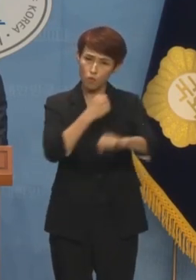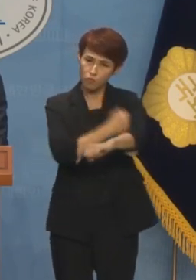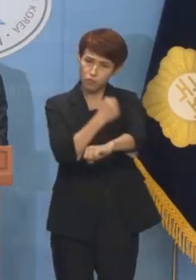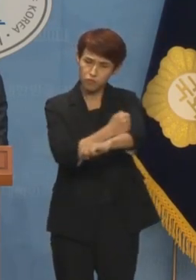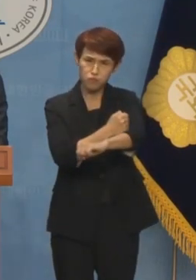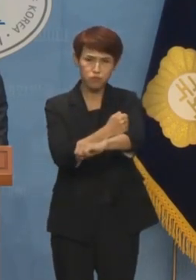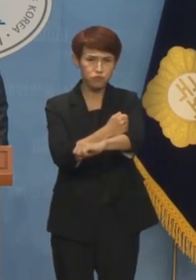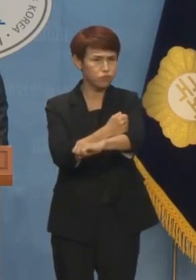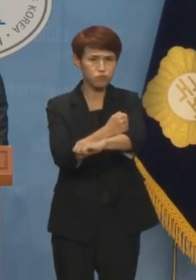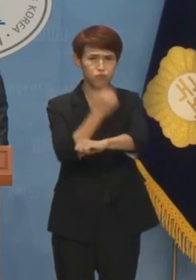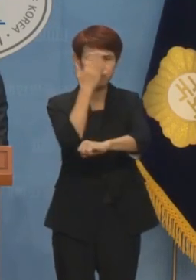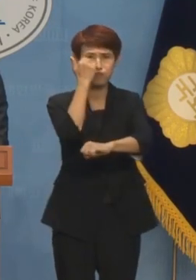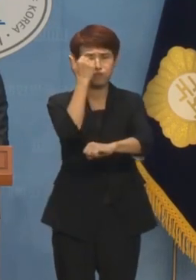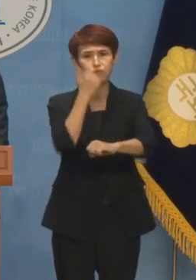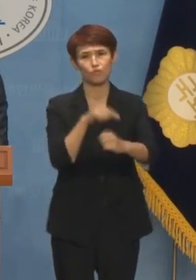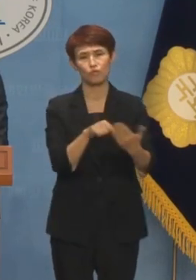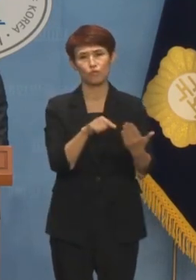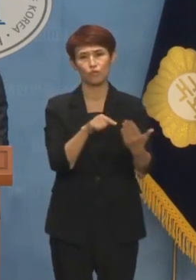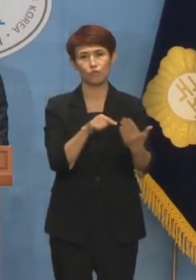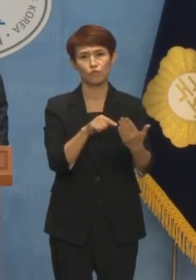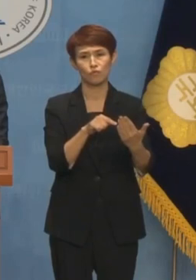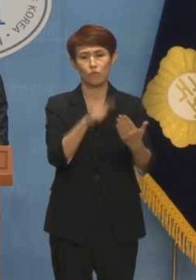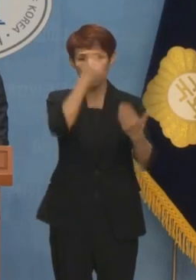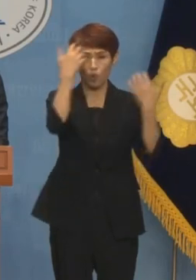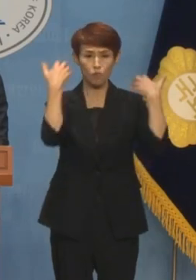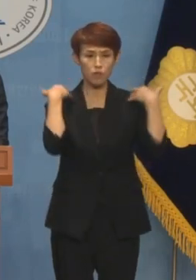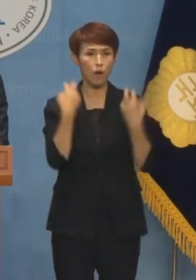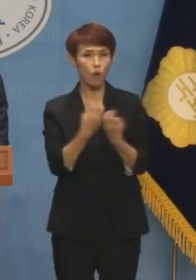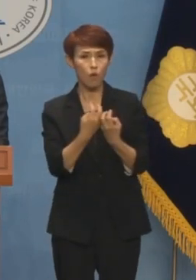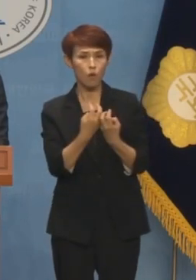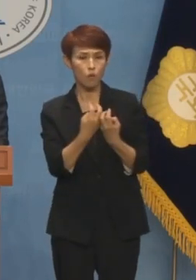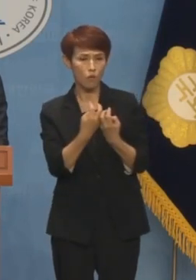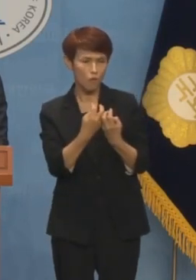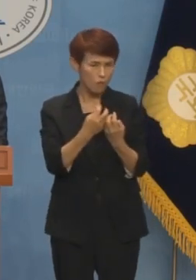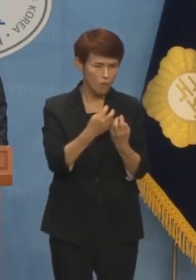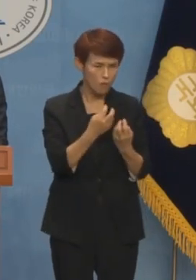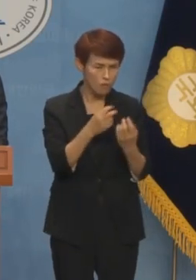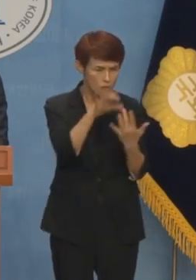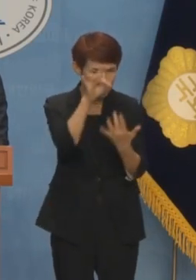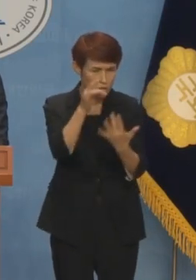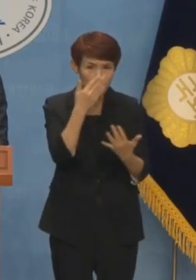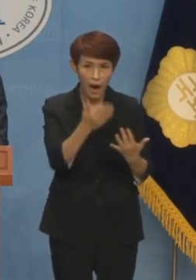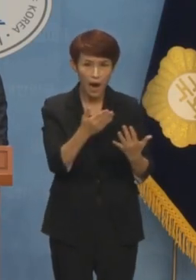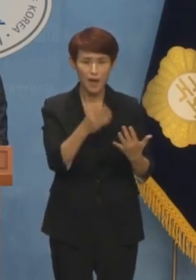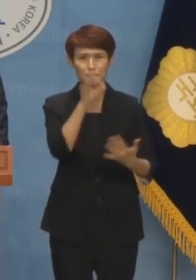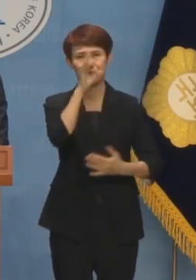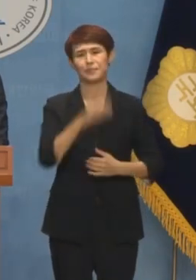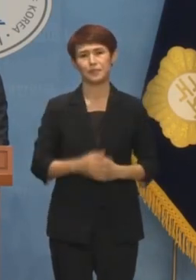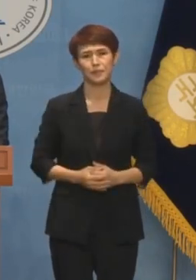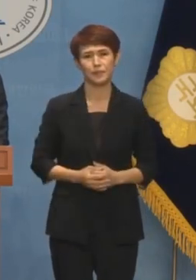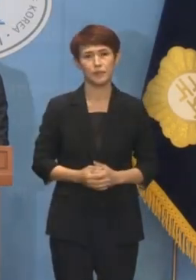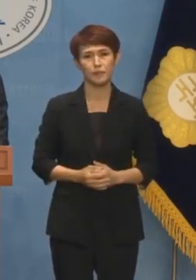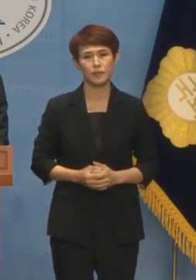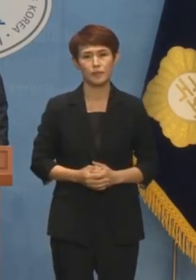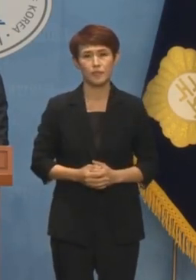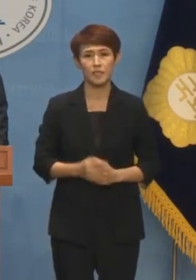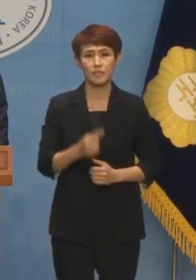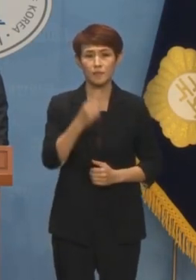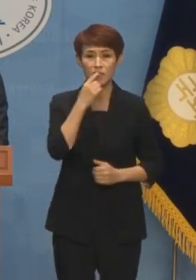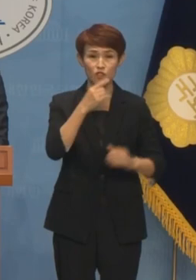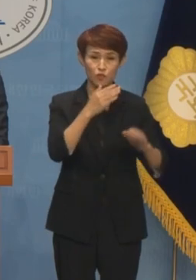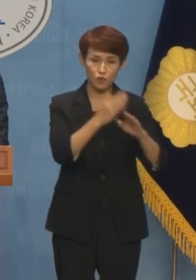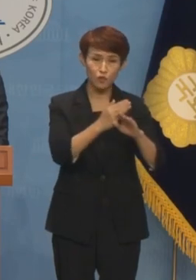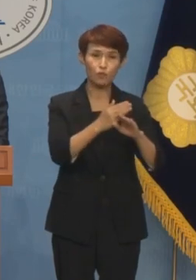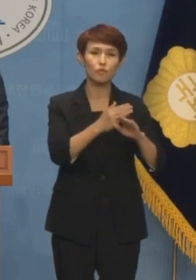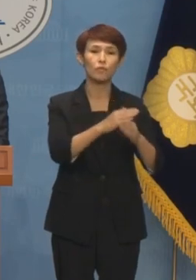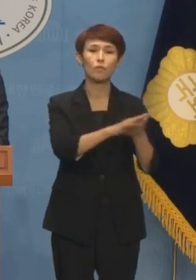사실상 깜깜이인 상황에서 정부가 어떻게 걸러낼 수 있겠습니까? 게다가 이미 민주화